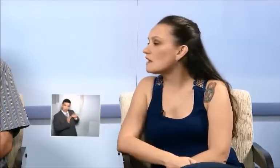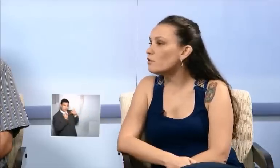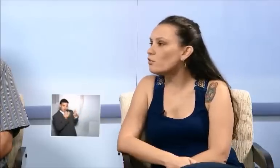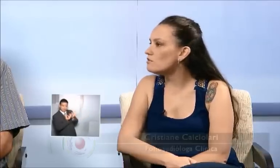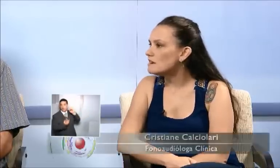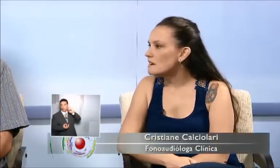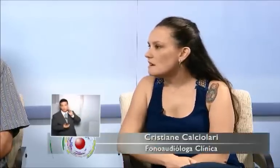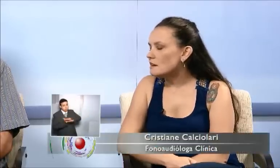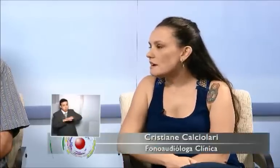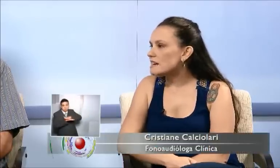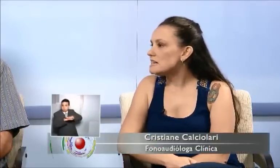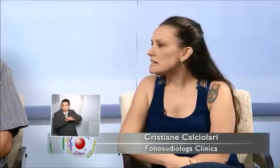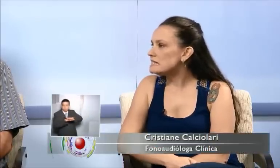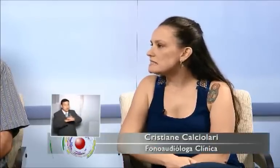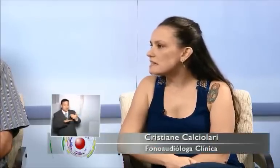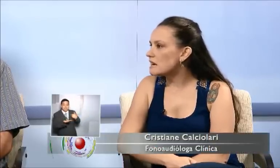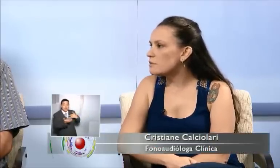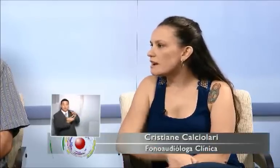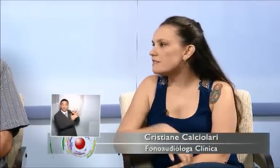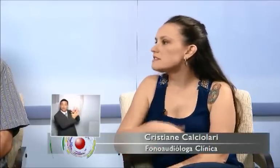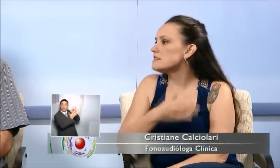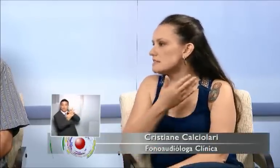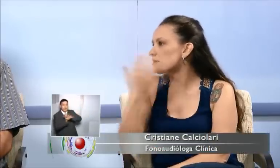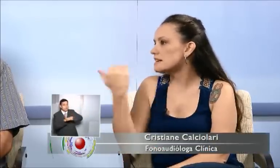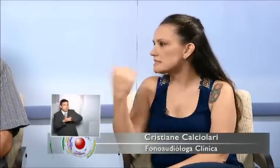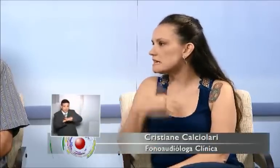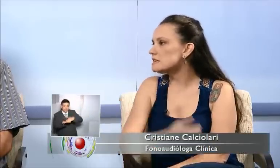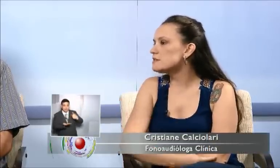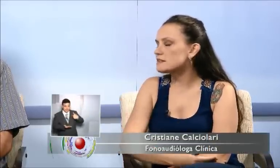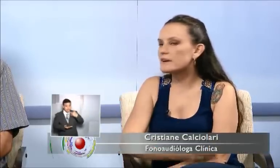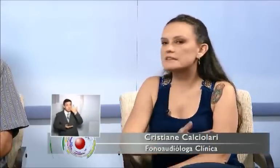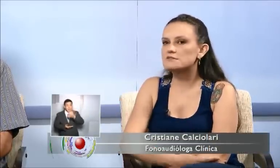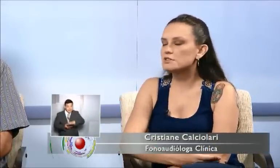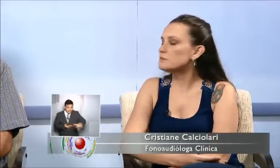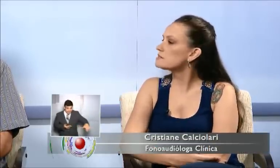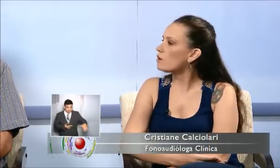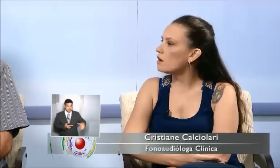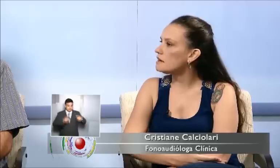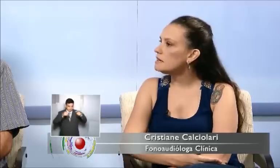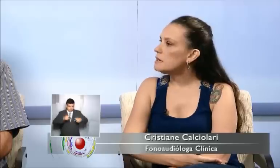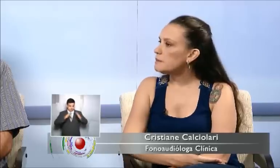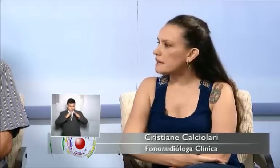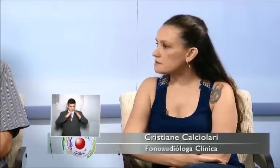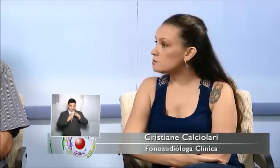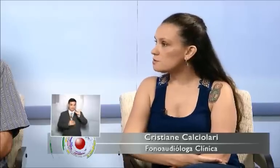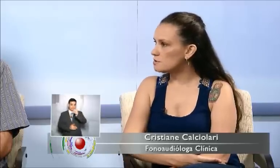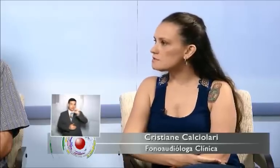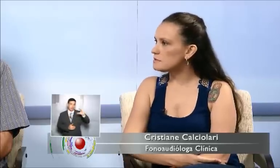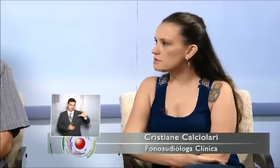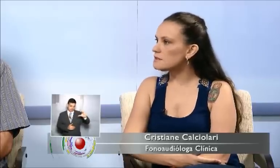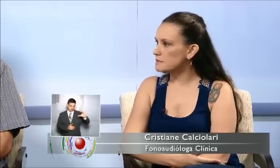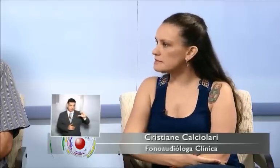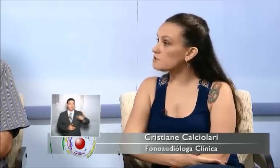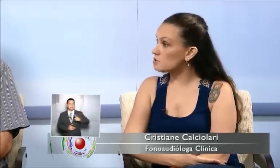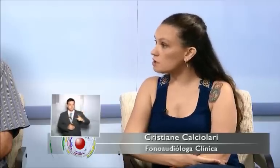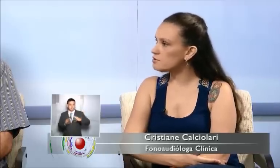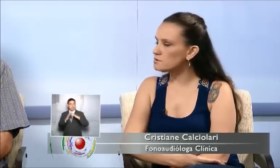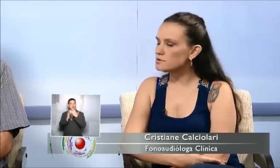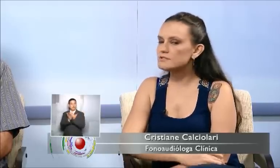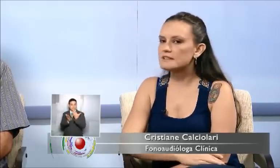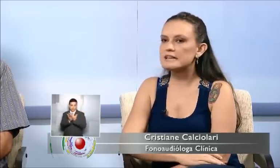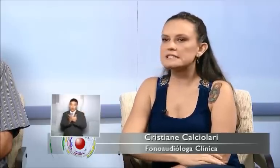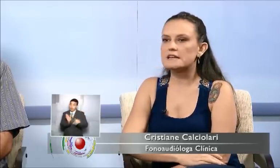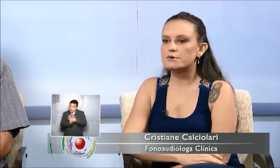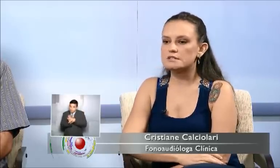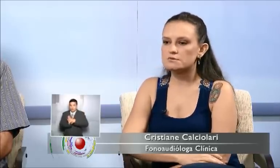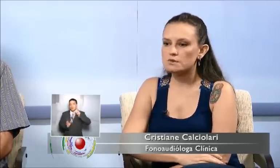contato nenhum. Eu era criança, eu morava em São Caetano tinha uma escola para surdos, uma escola especial só de